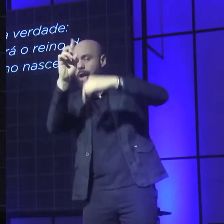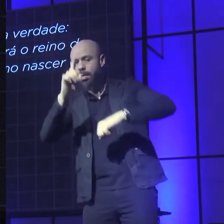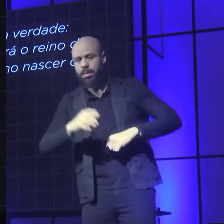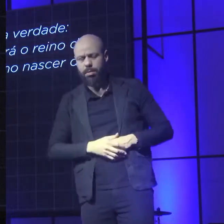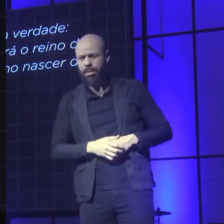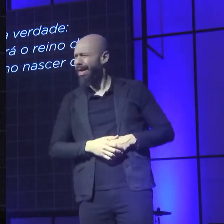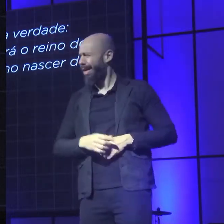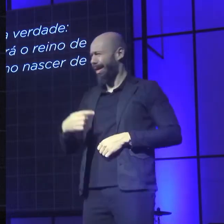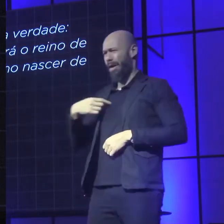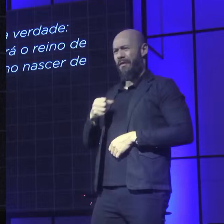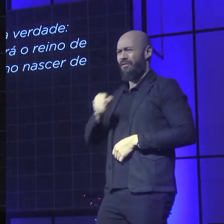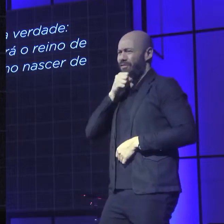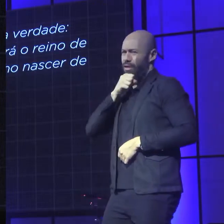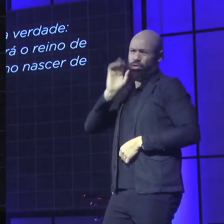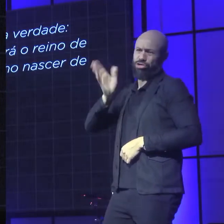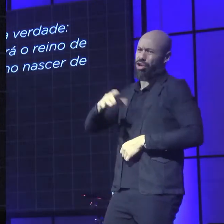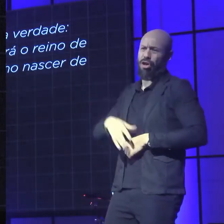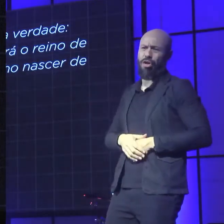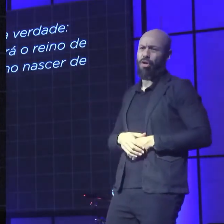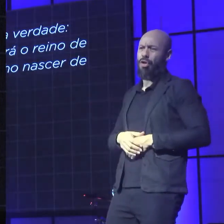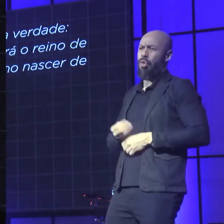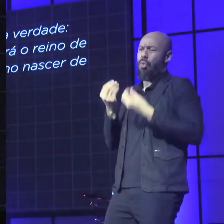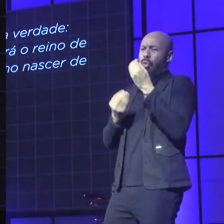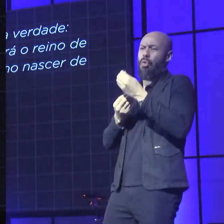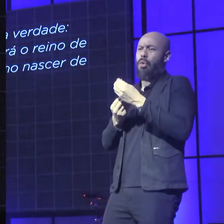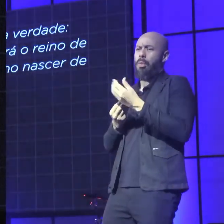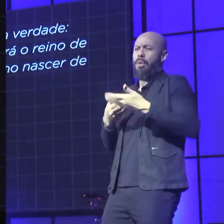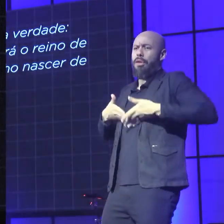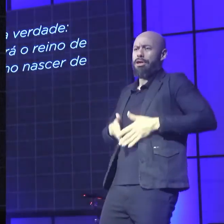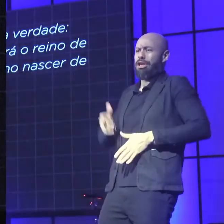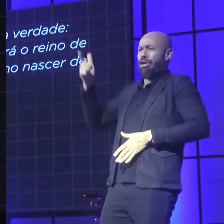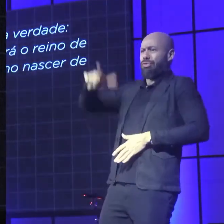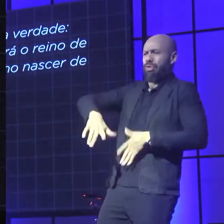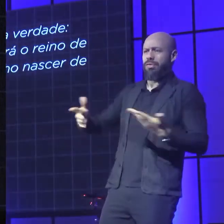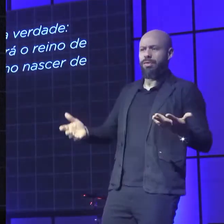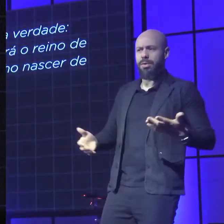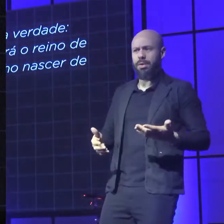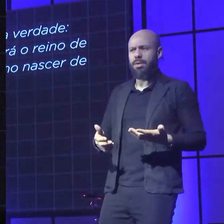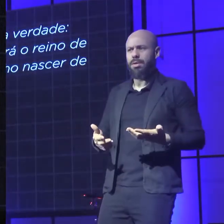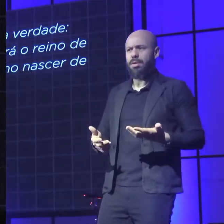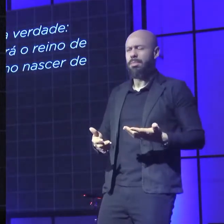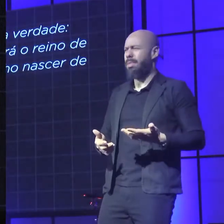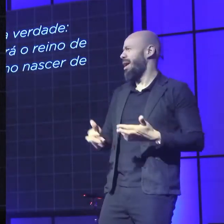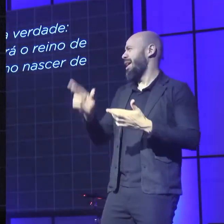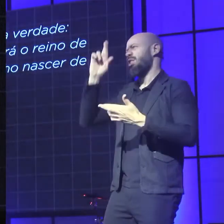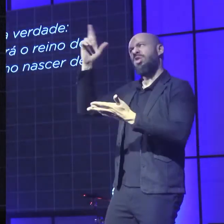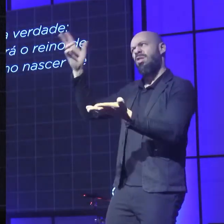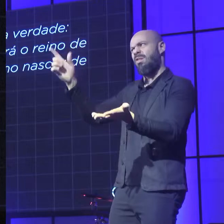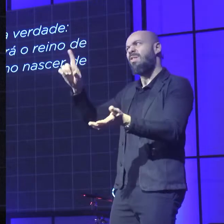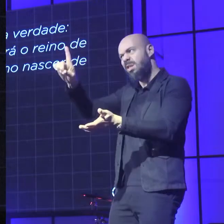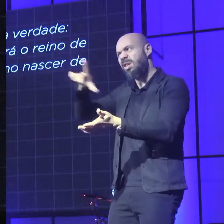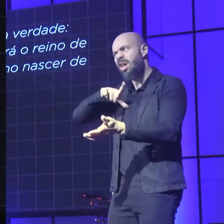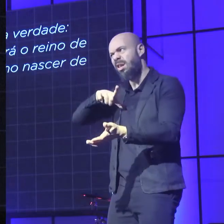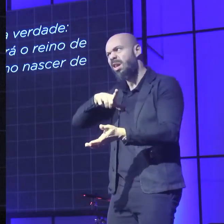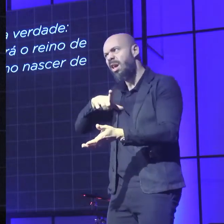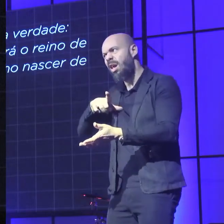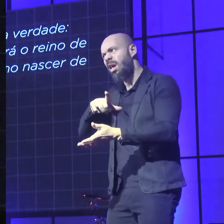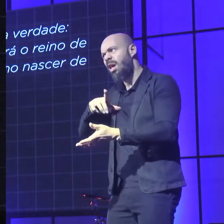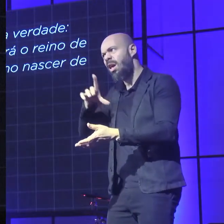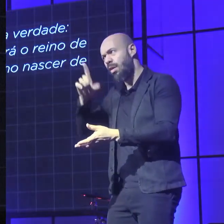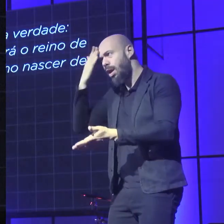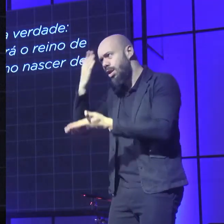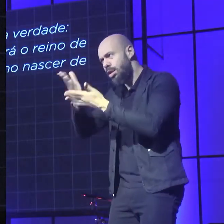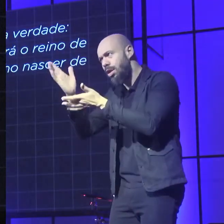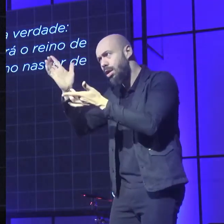de novo? Nicodemos vai até Jesus e pergunta: Senhor, tu é realmente de Deus?